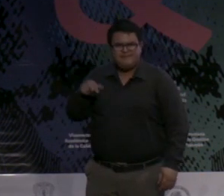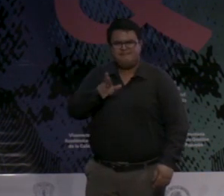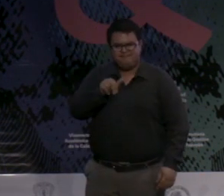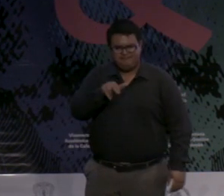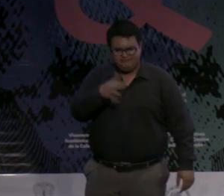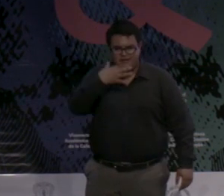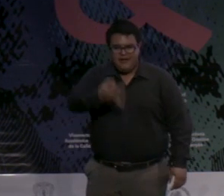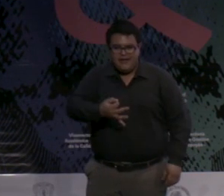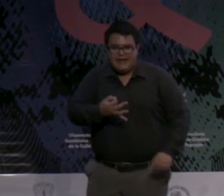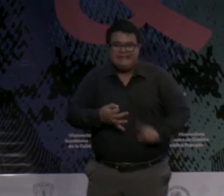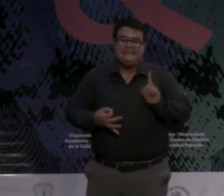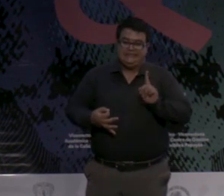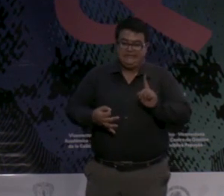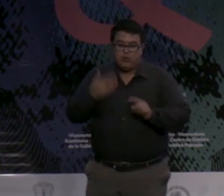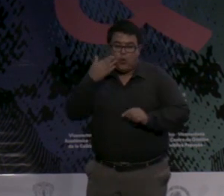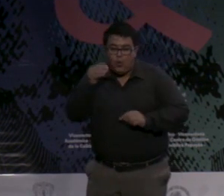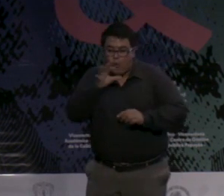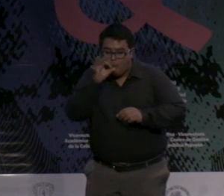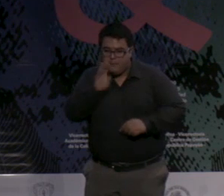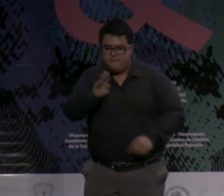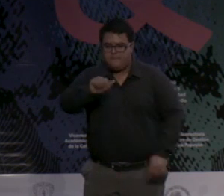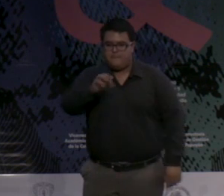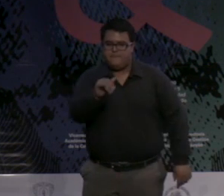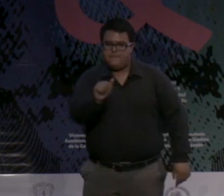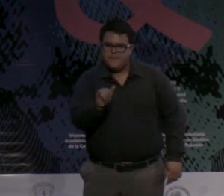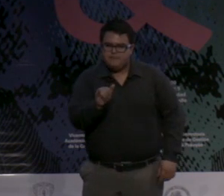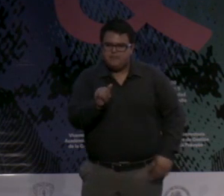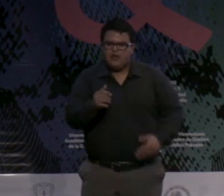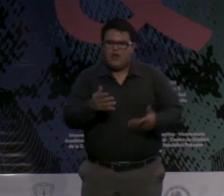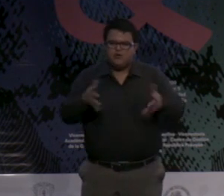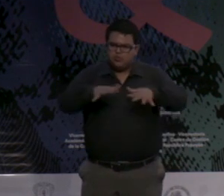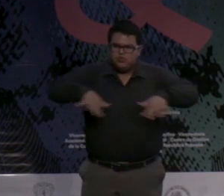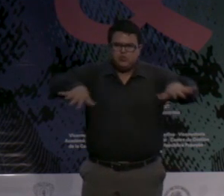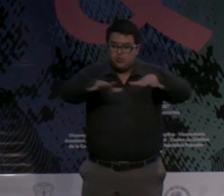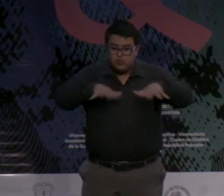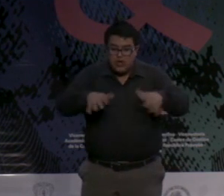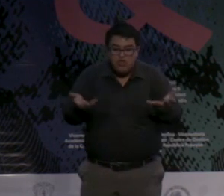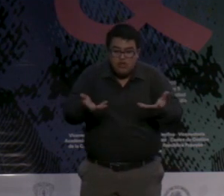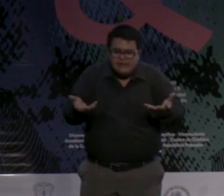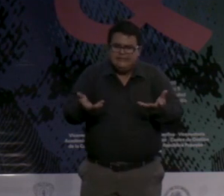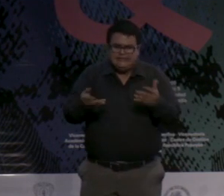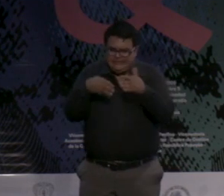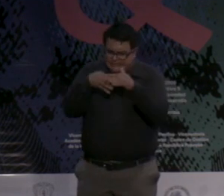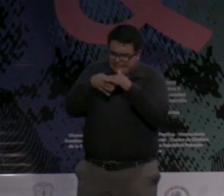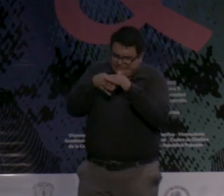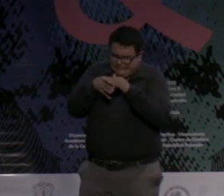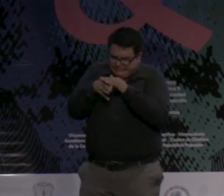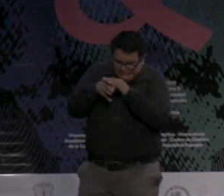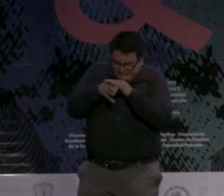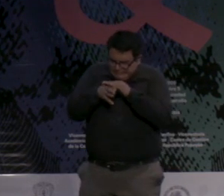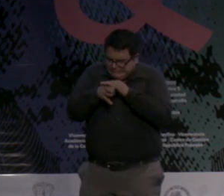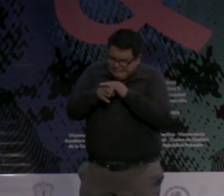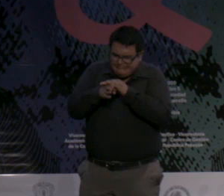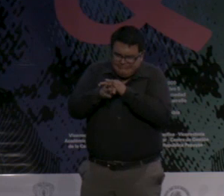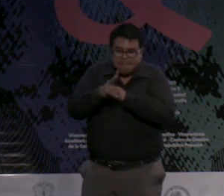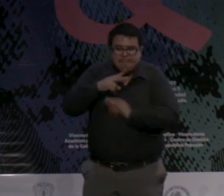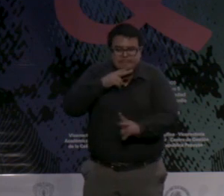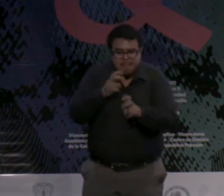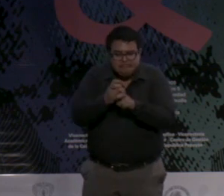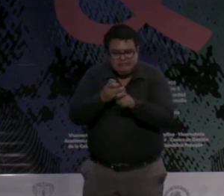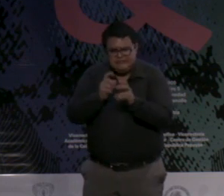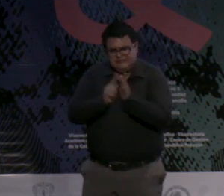nos dice Bataille, esta pintura está ubicada en un lugar de muy difícil acceso de las cuevas de Lascaux. Para llegar allí hay